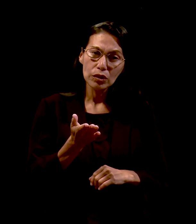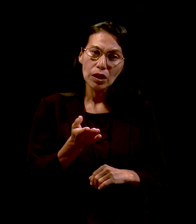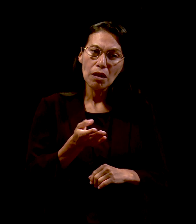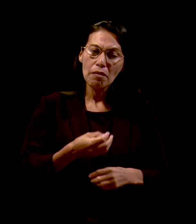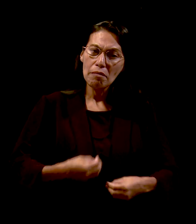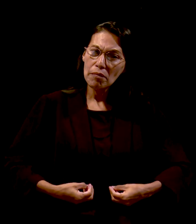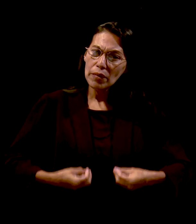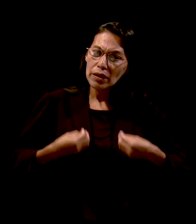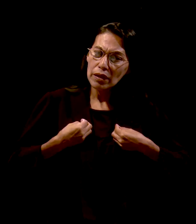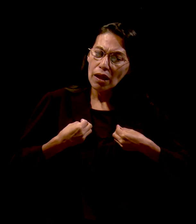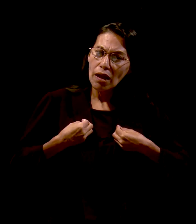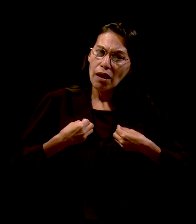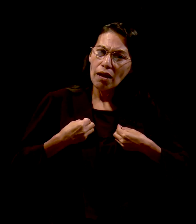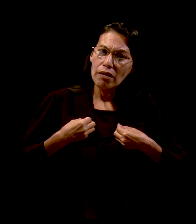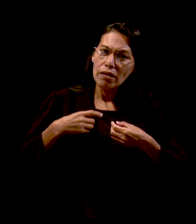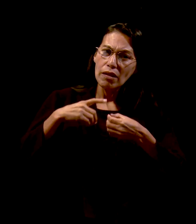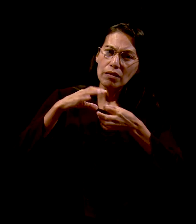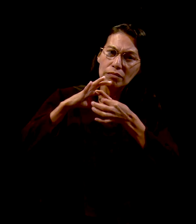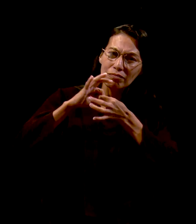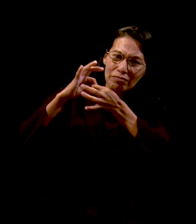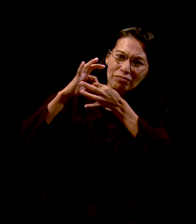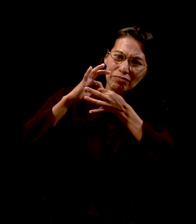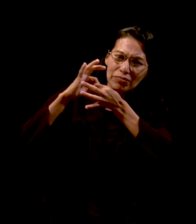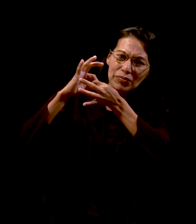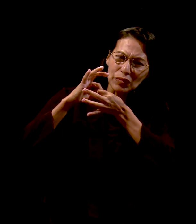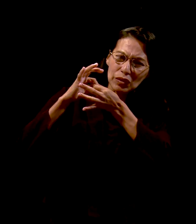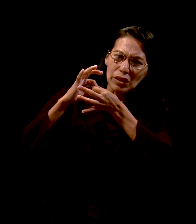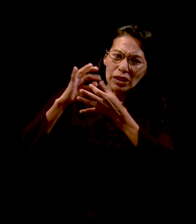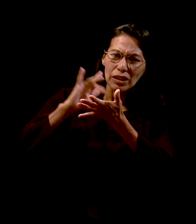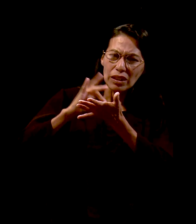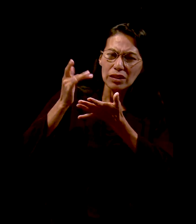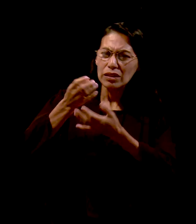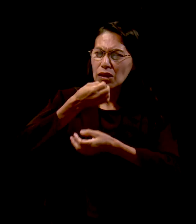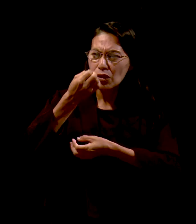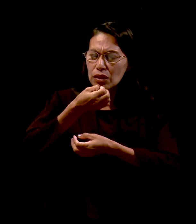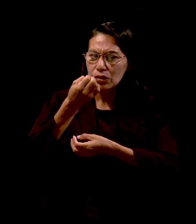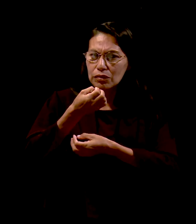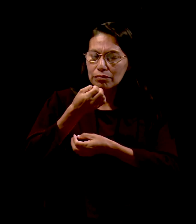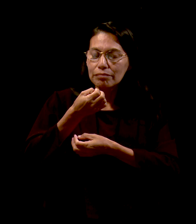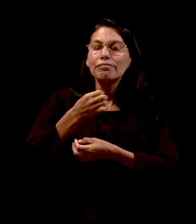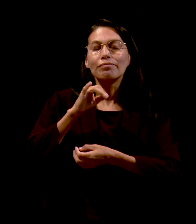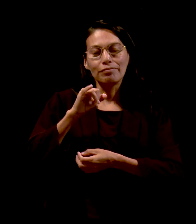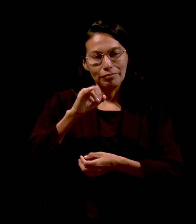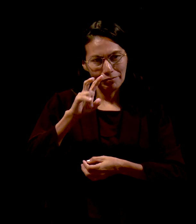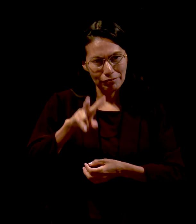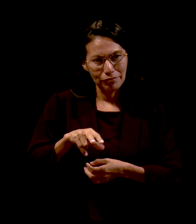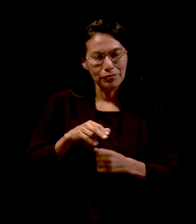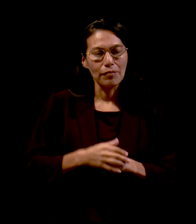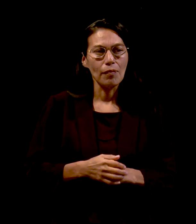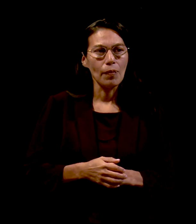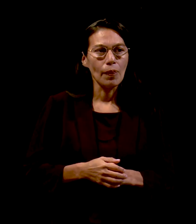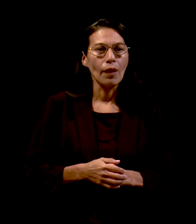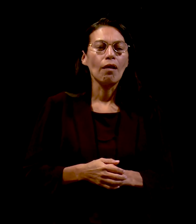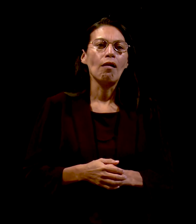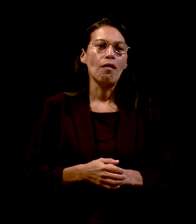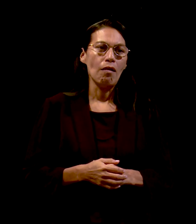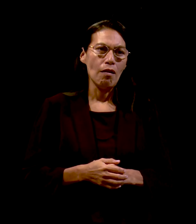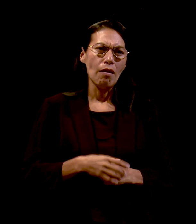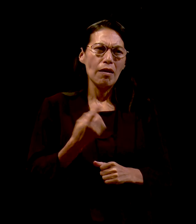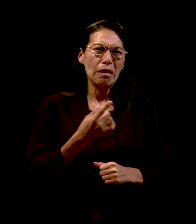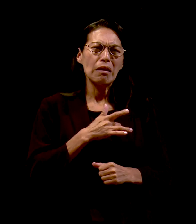de la oración así es y eso digámoslo así qué experiencia qué